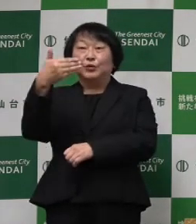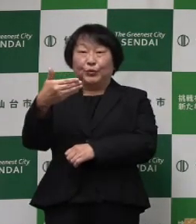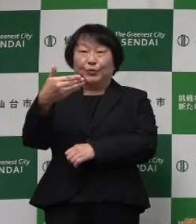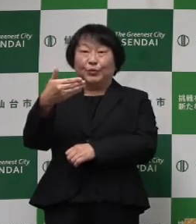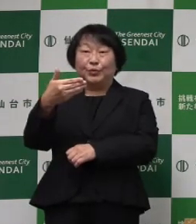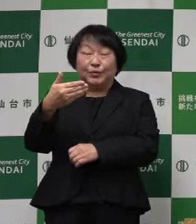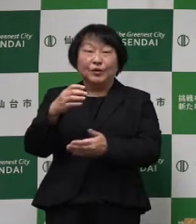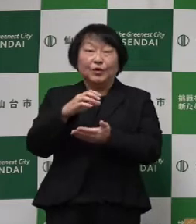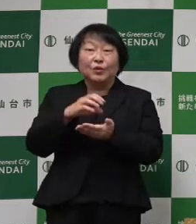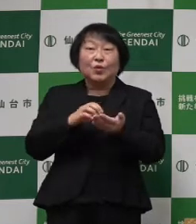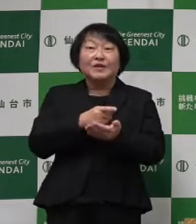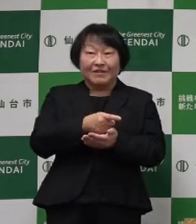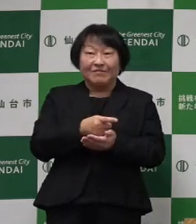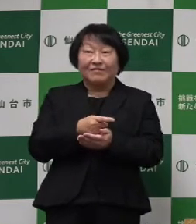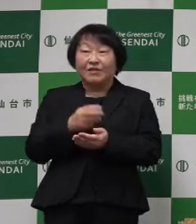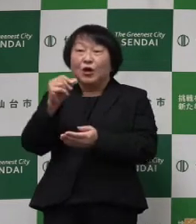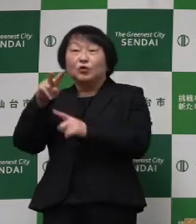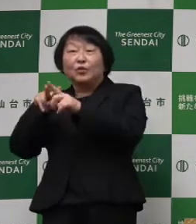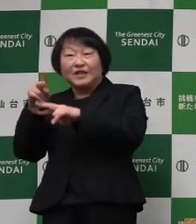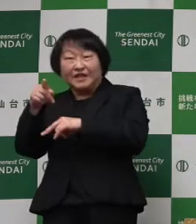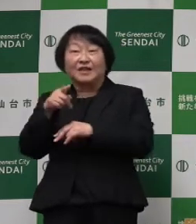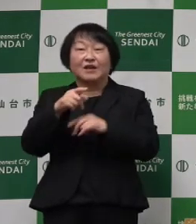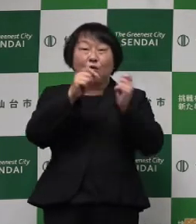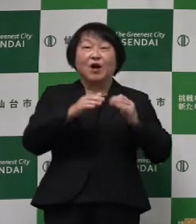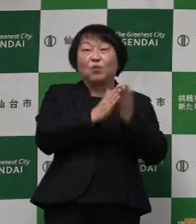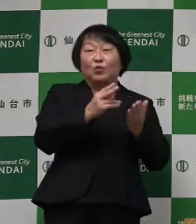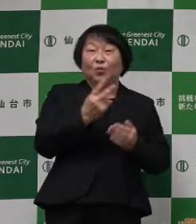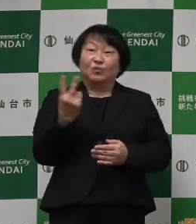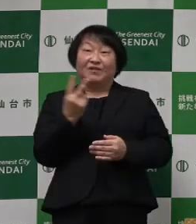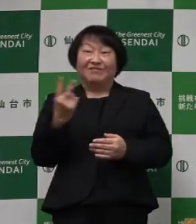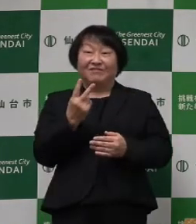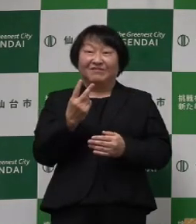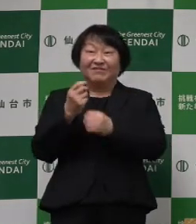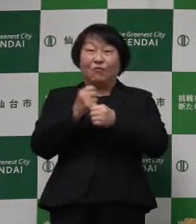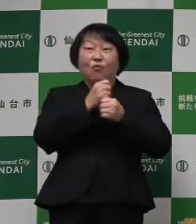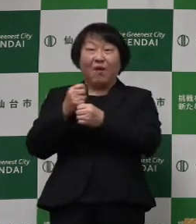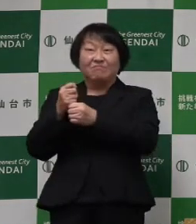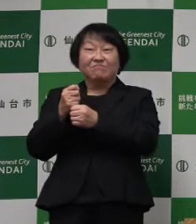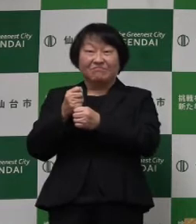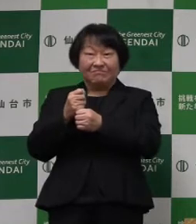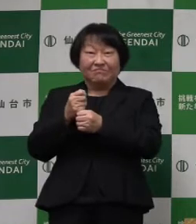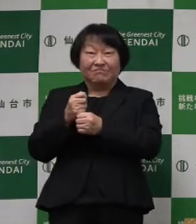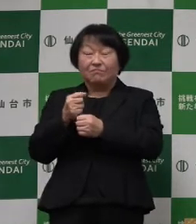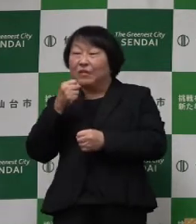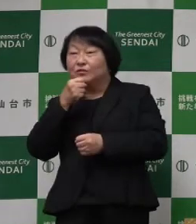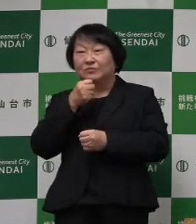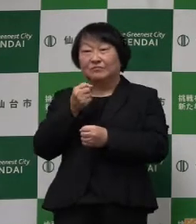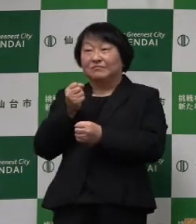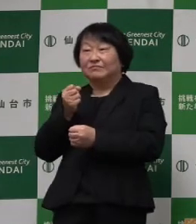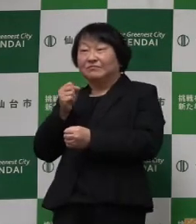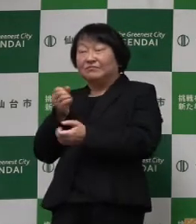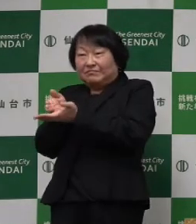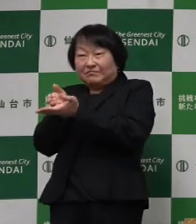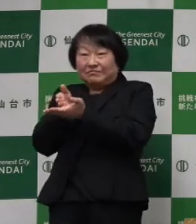ん、土井さんと岡本さんのですね、両者の応援のマイクをですね、連日握られた